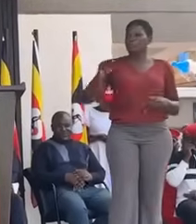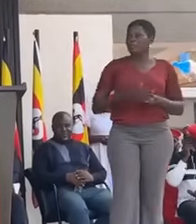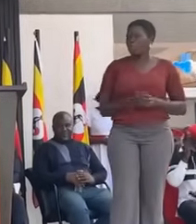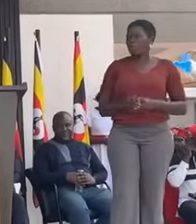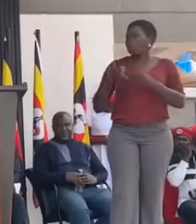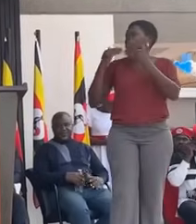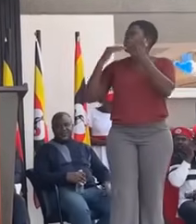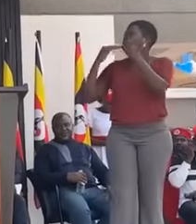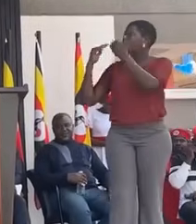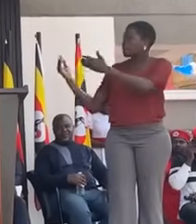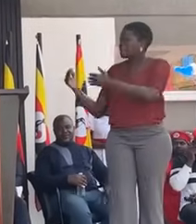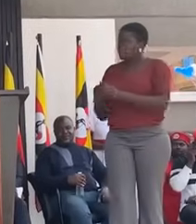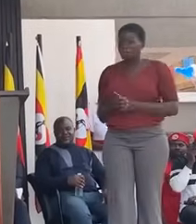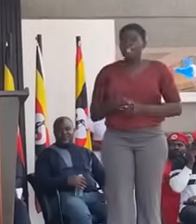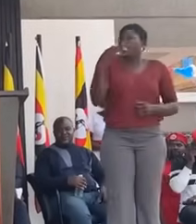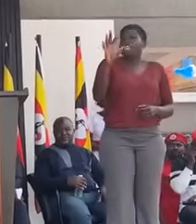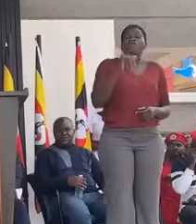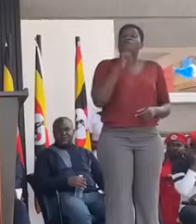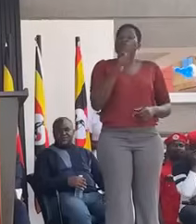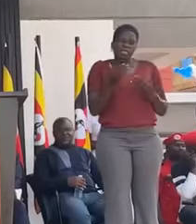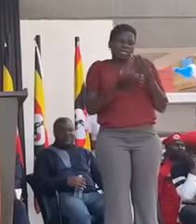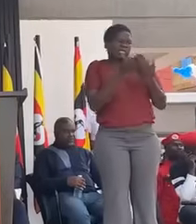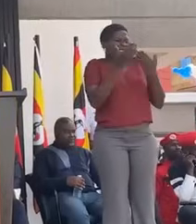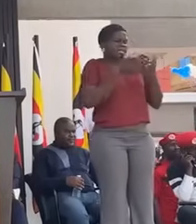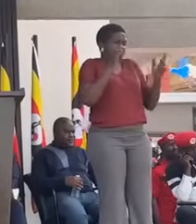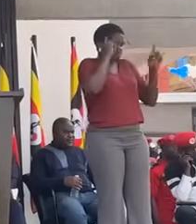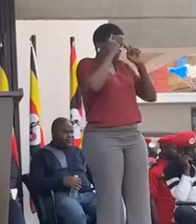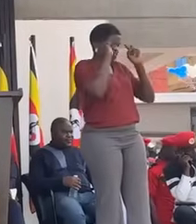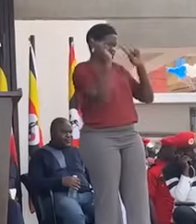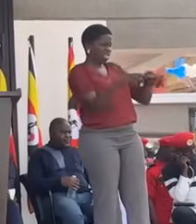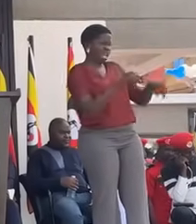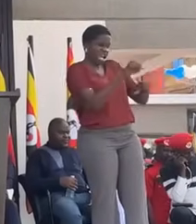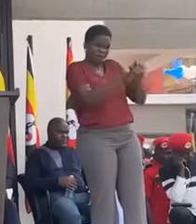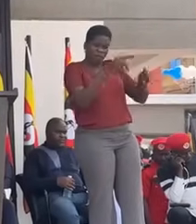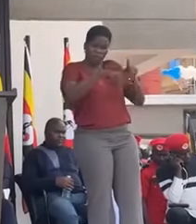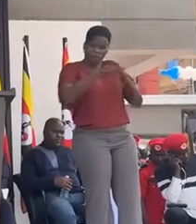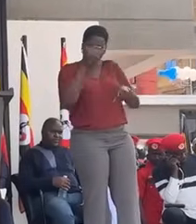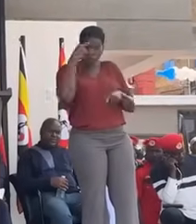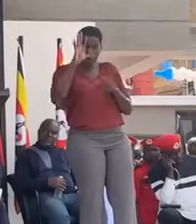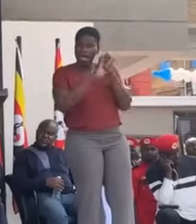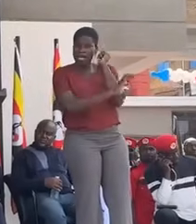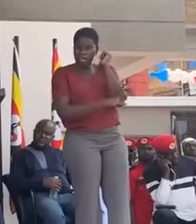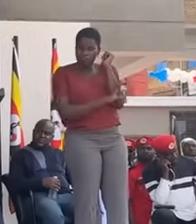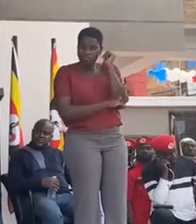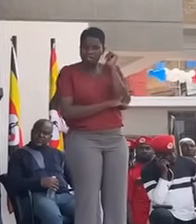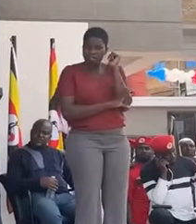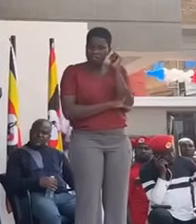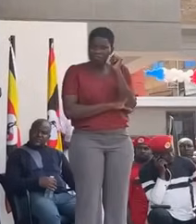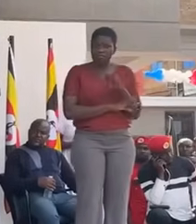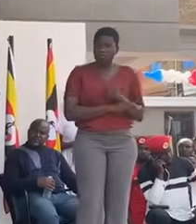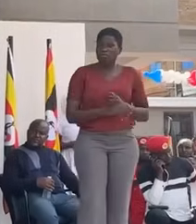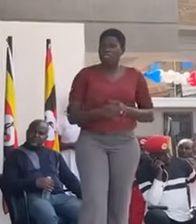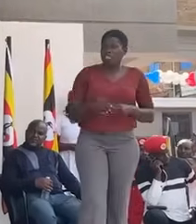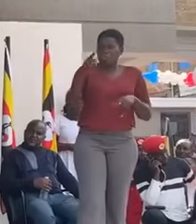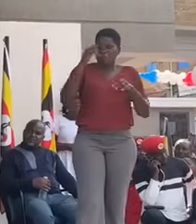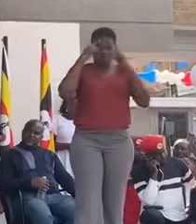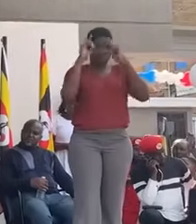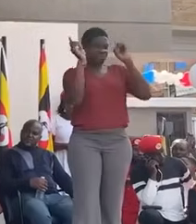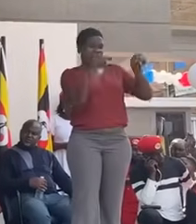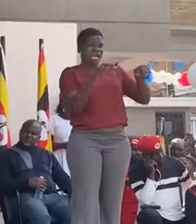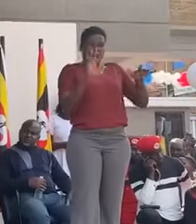Thank you very much. Kwa batofa yo, kubukule mbeze kwa kwangalio. Ngatebi kuatako. Ngatofa